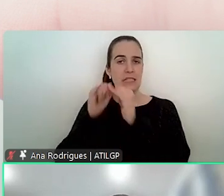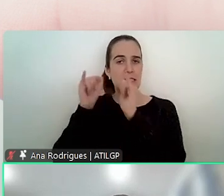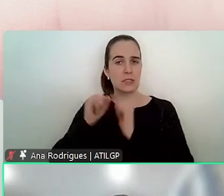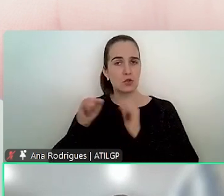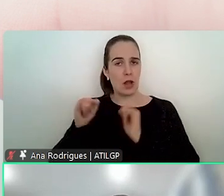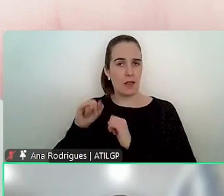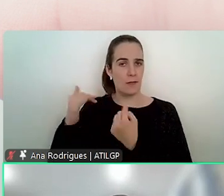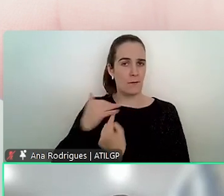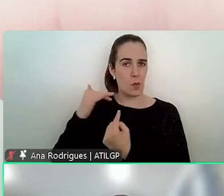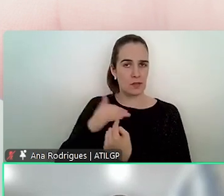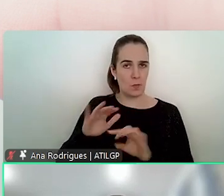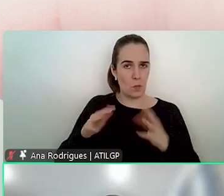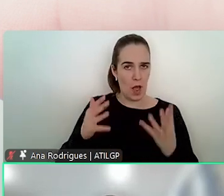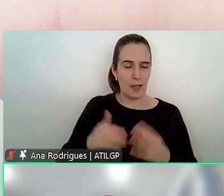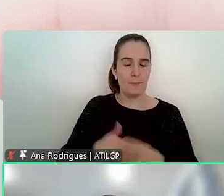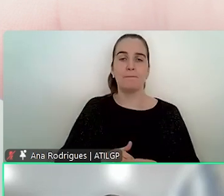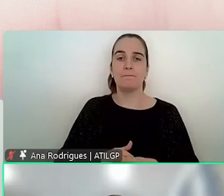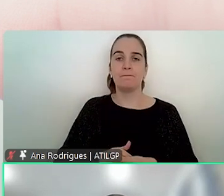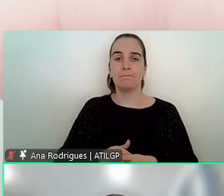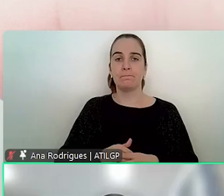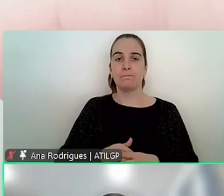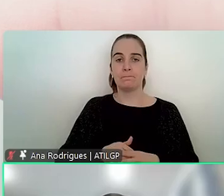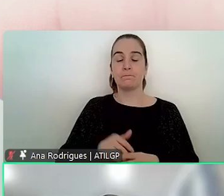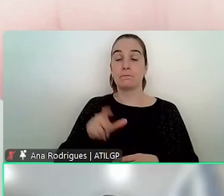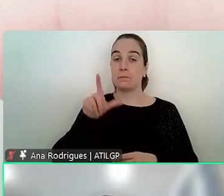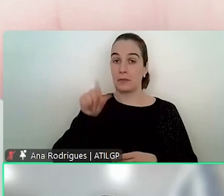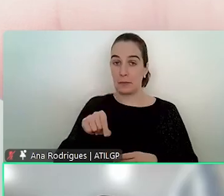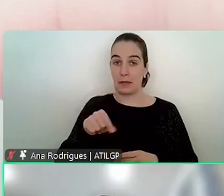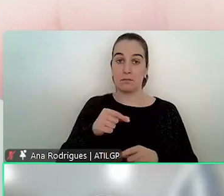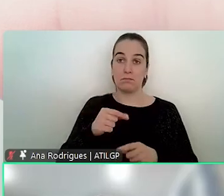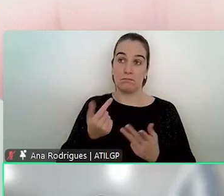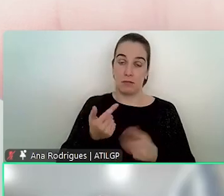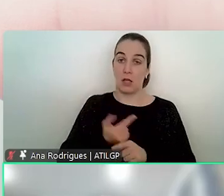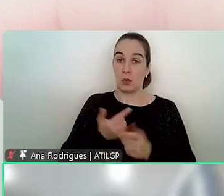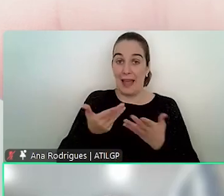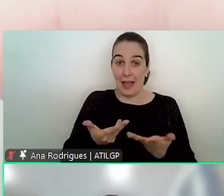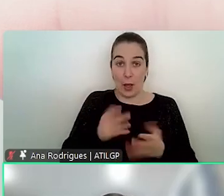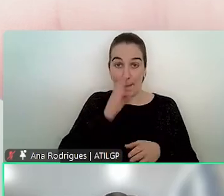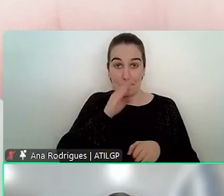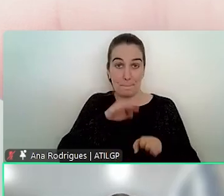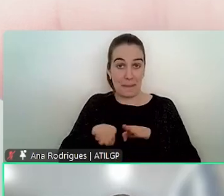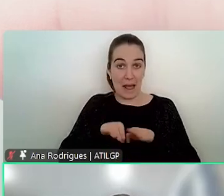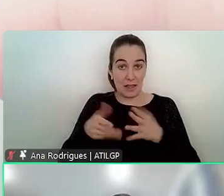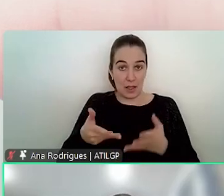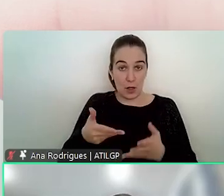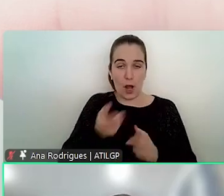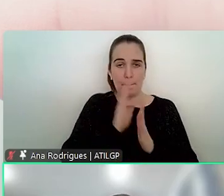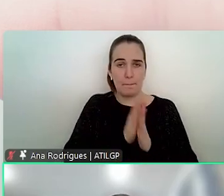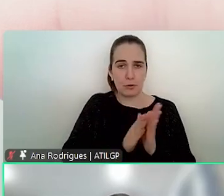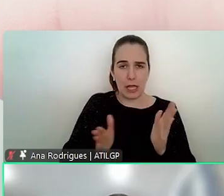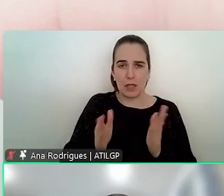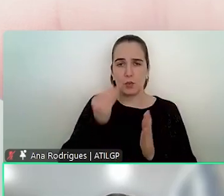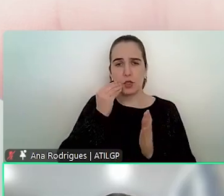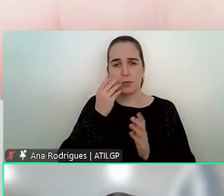internacionalmente, devemos, e tendo em conta também aquilo que já agora tem sido os processos e as medidas de reforma